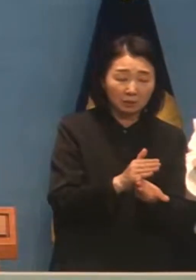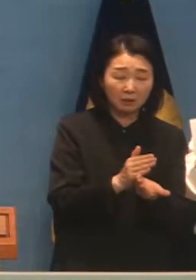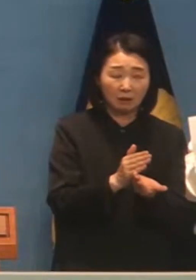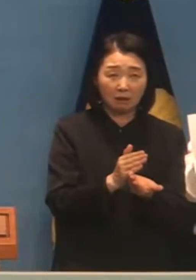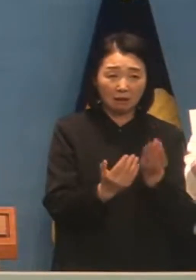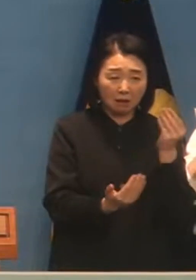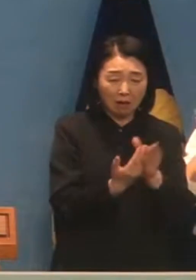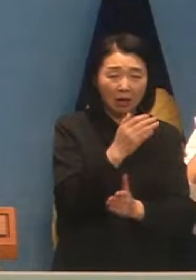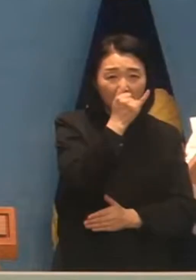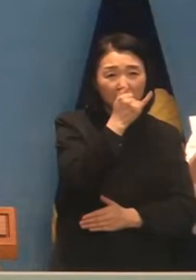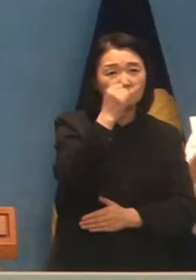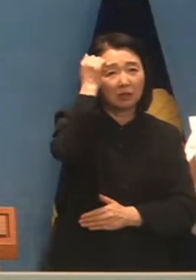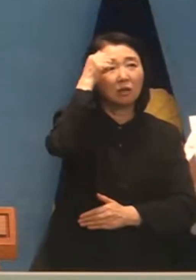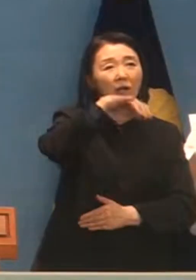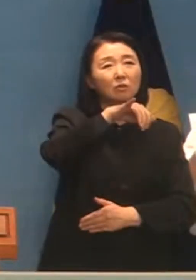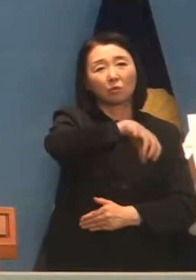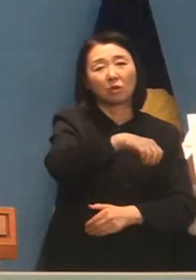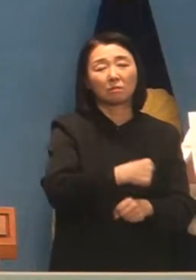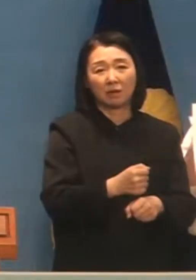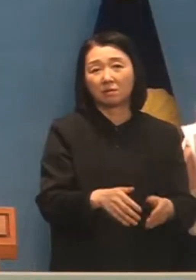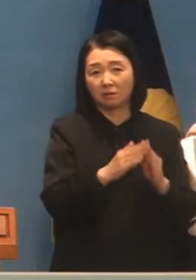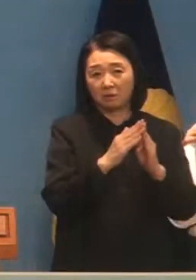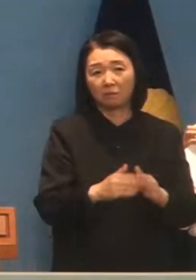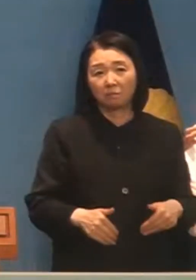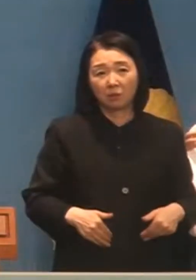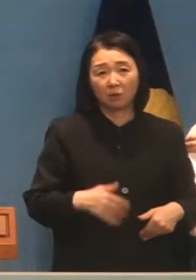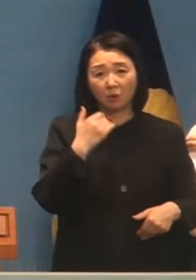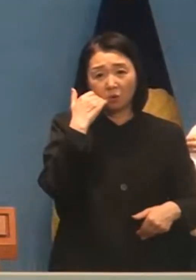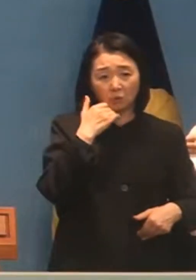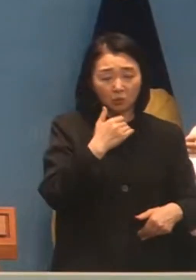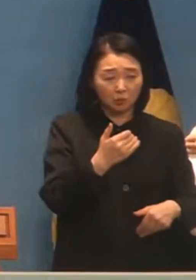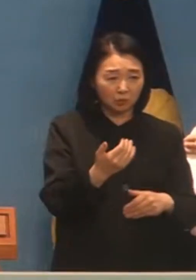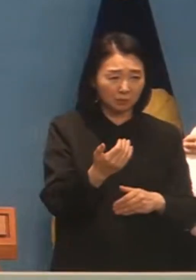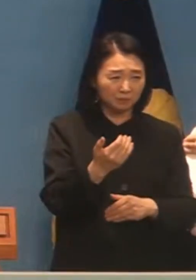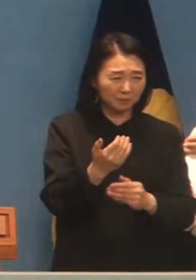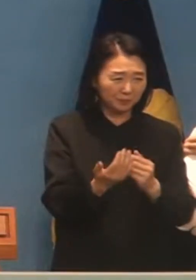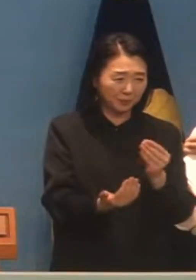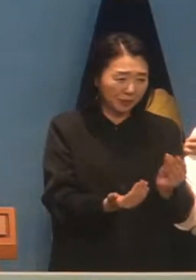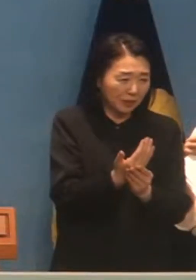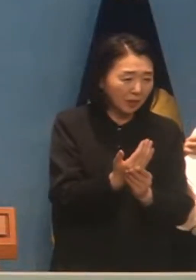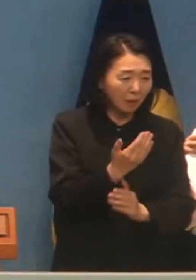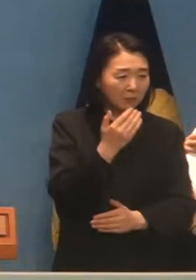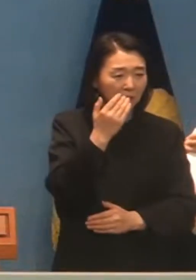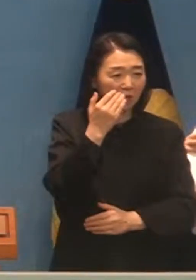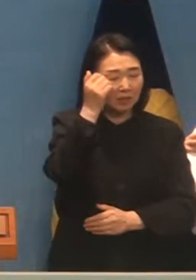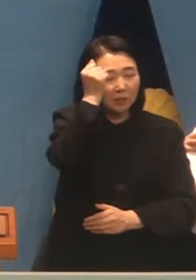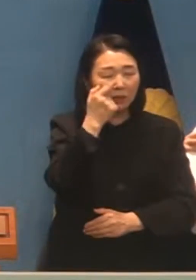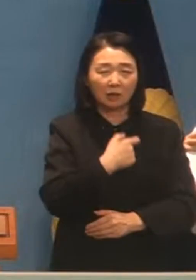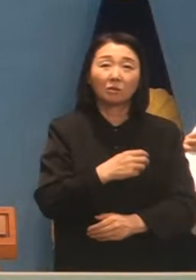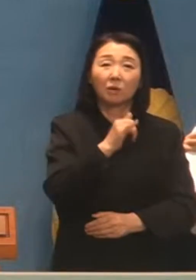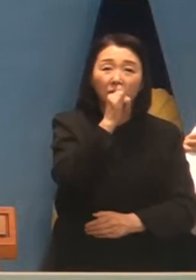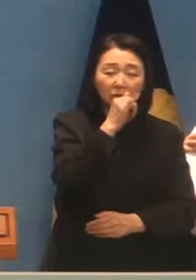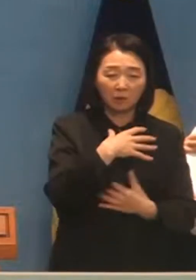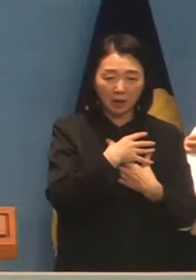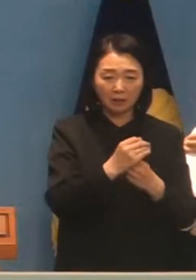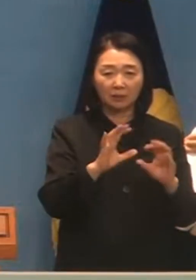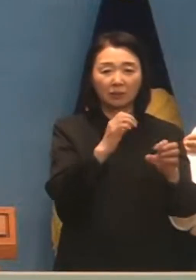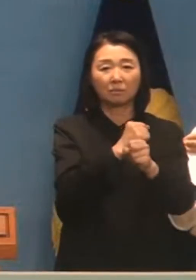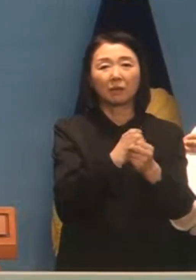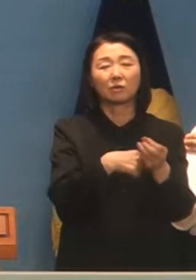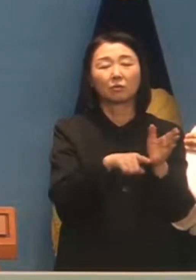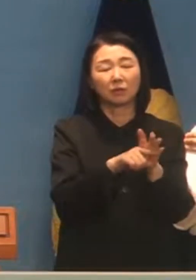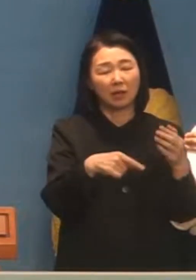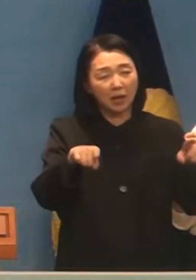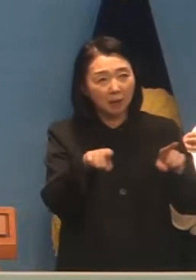수 있는 공간을 만들어야 합니다. 누구든 참사를 기억하고 슬퍼할 수 있도록 그리고 더 안전한 세상을 만드는